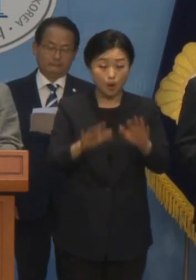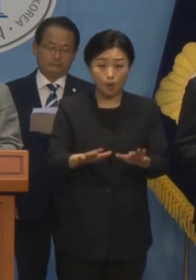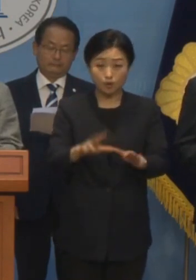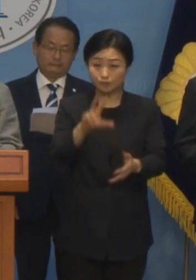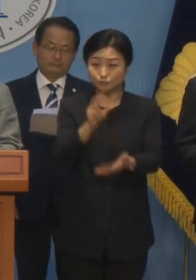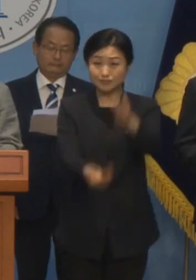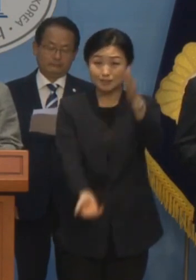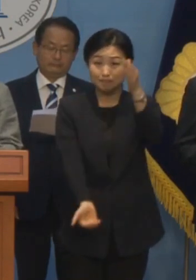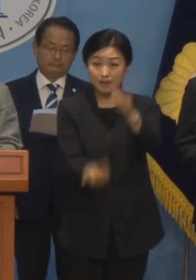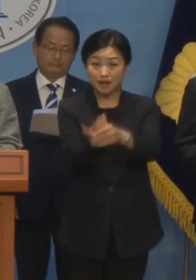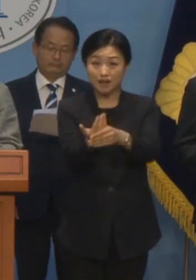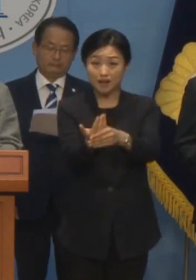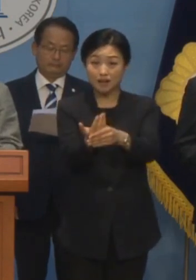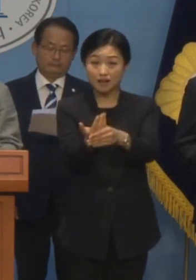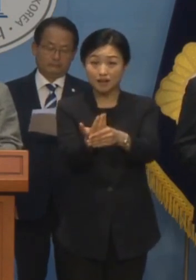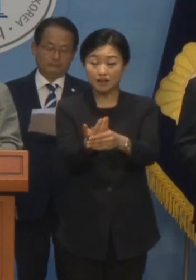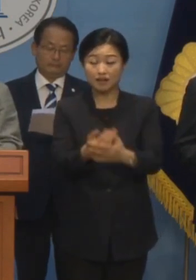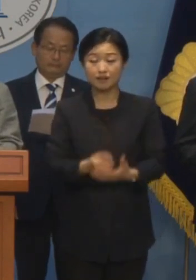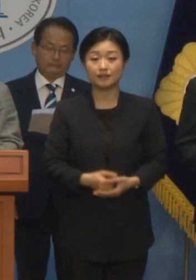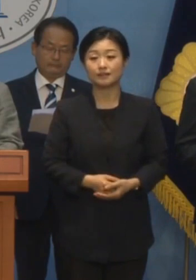TMF 사태란 말입니까?